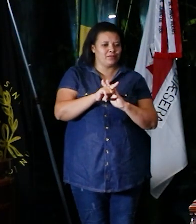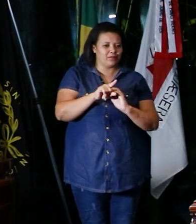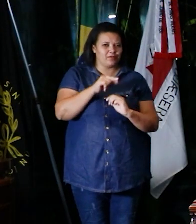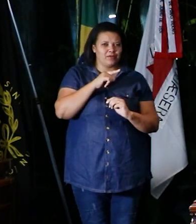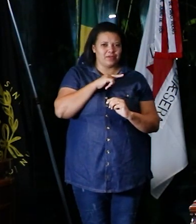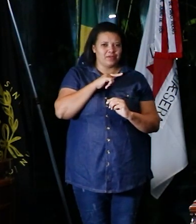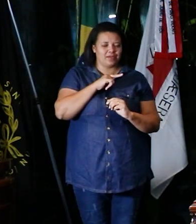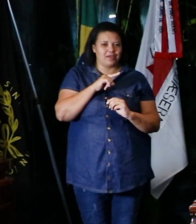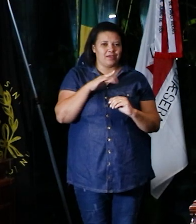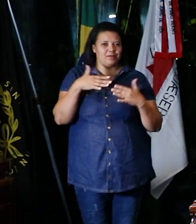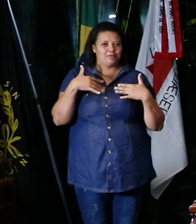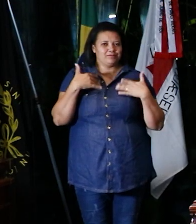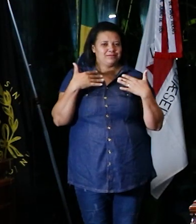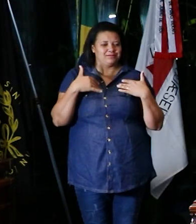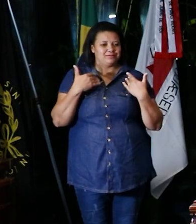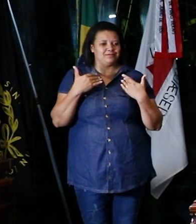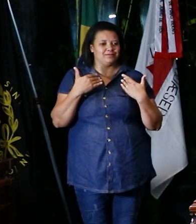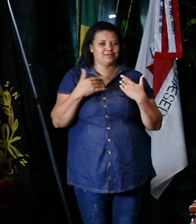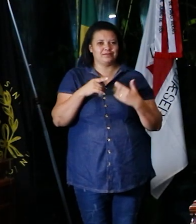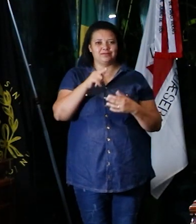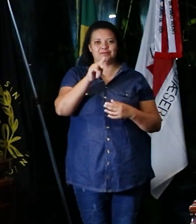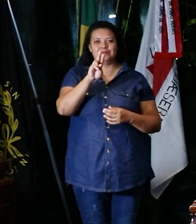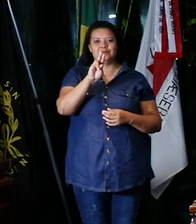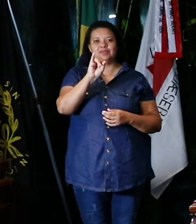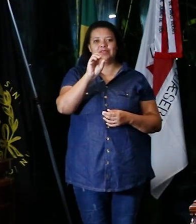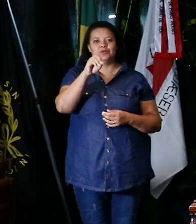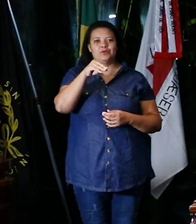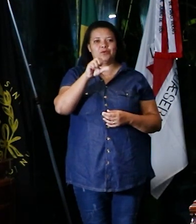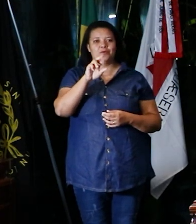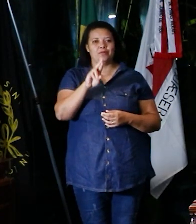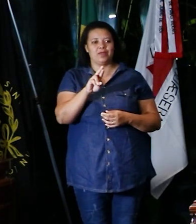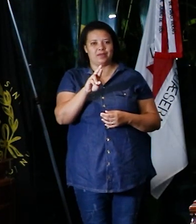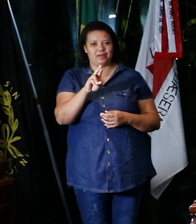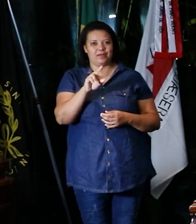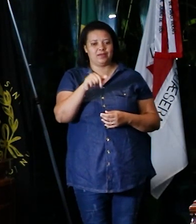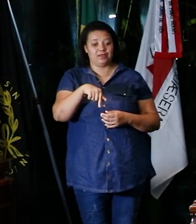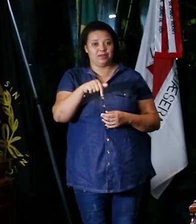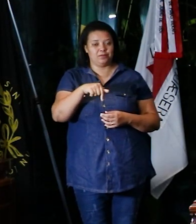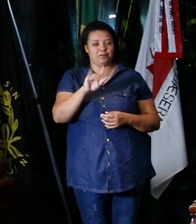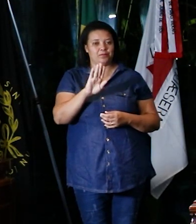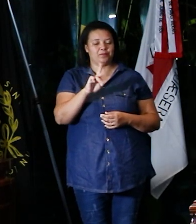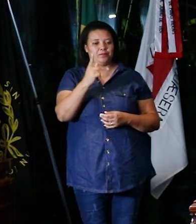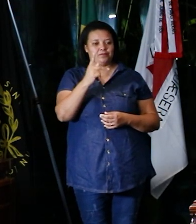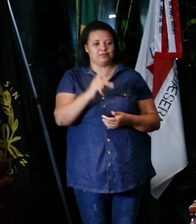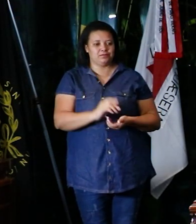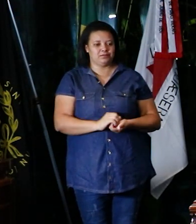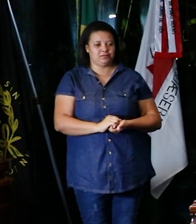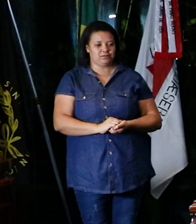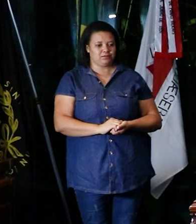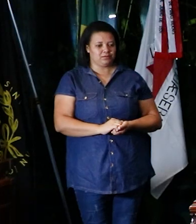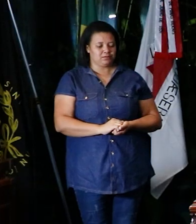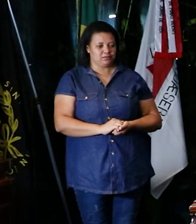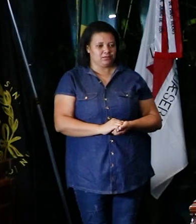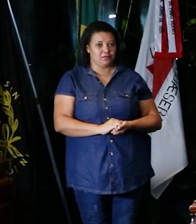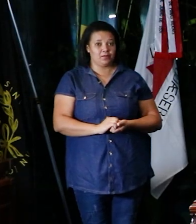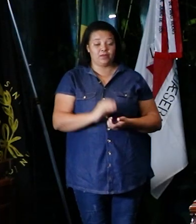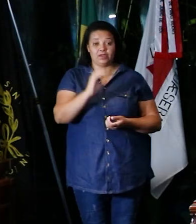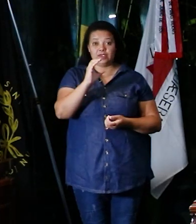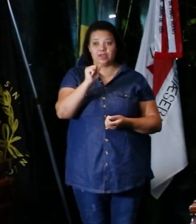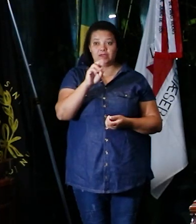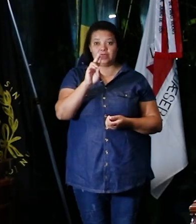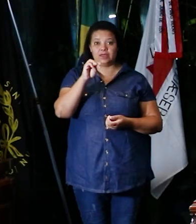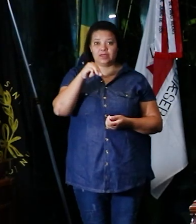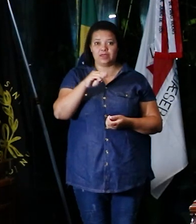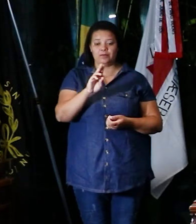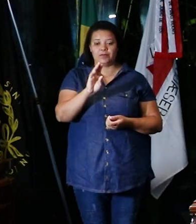maravilha. Guiomar Novaes tocando aqui em Belo Horizonte, né? Carmen Miranda,